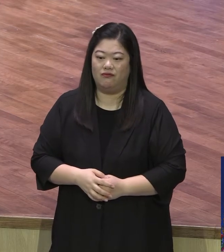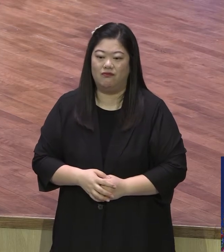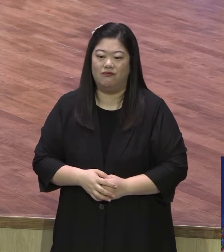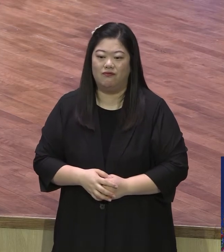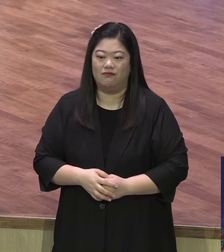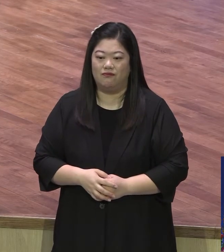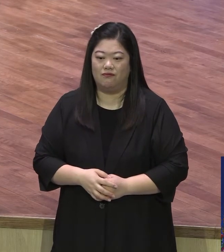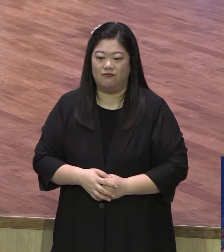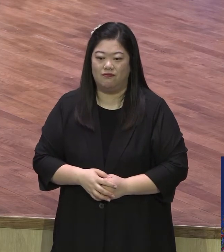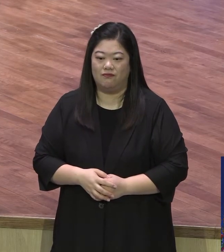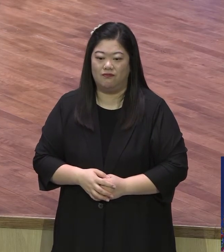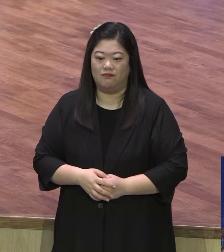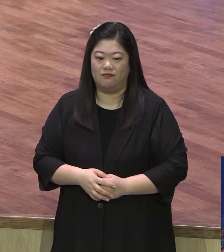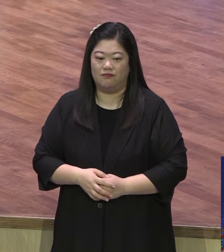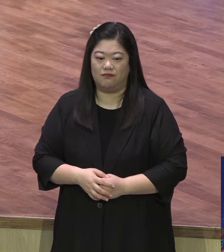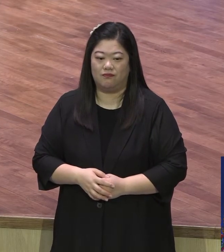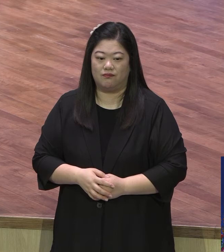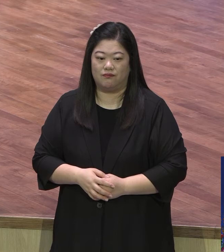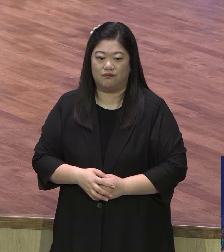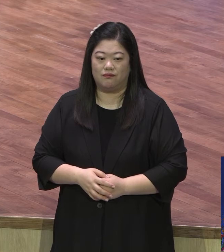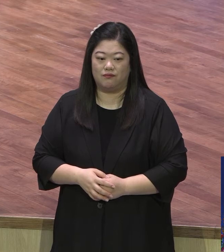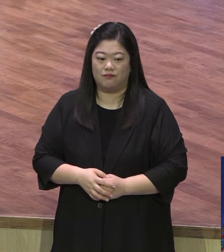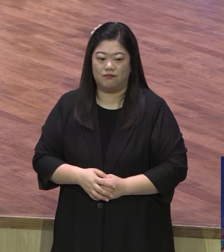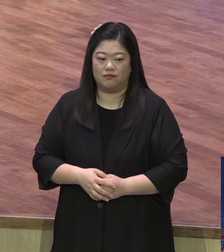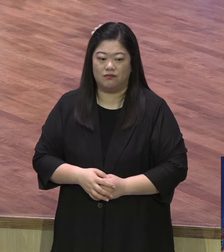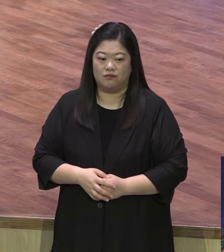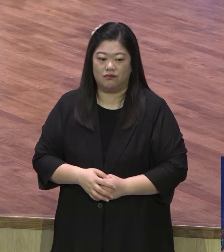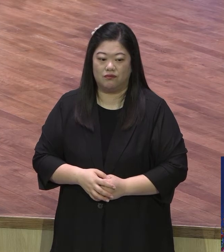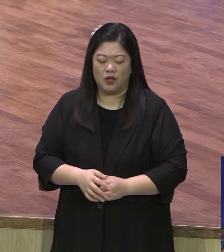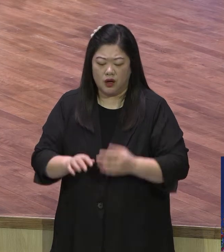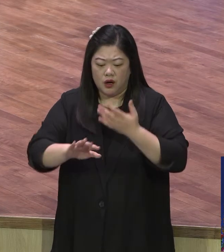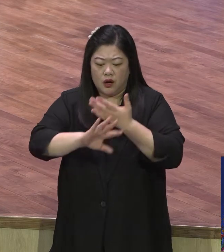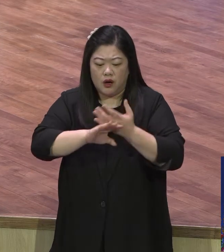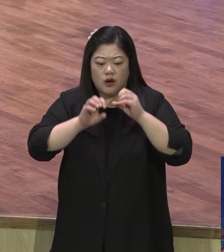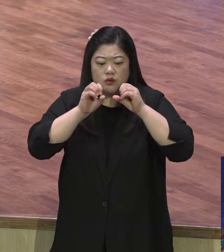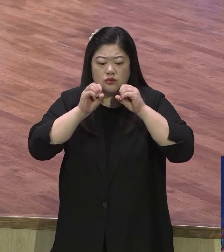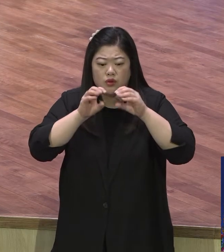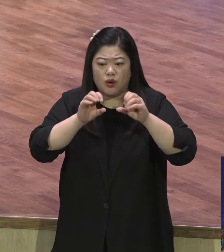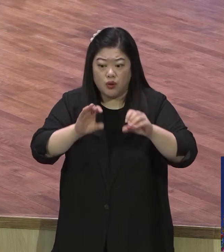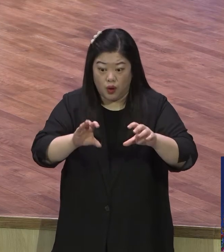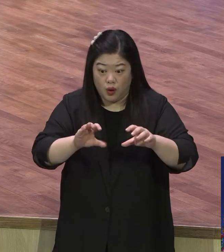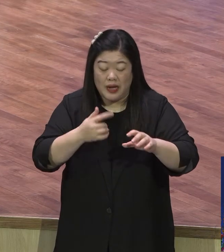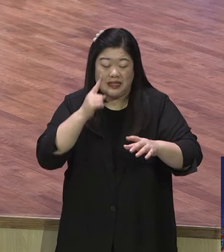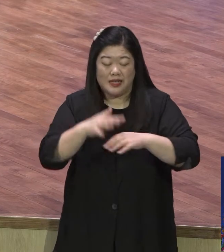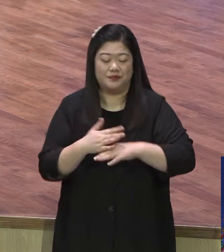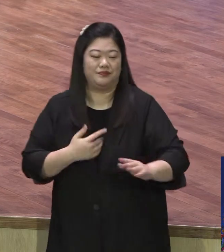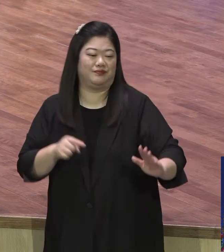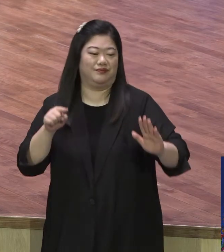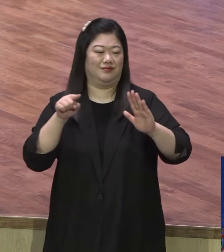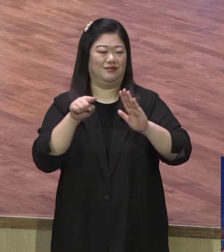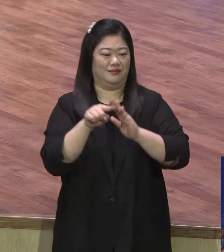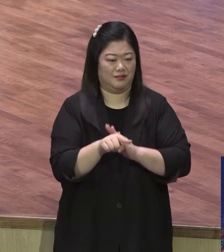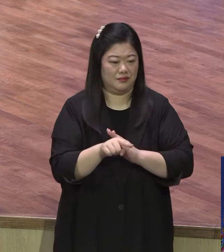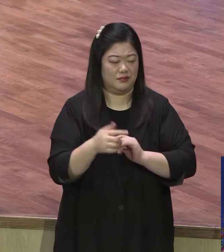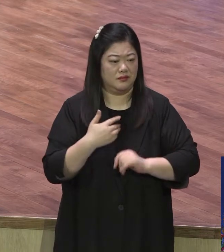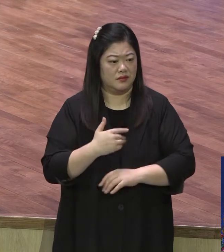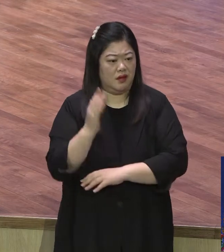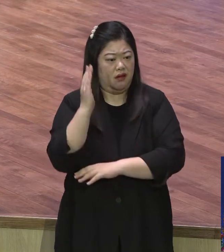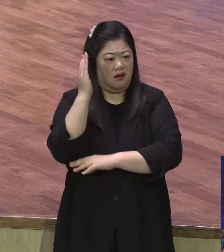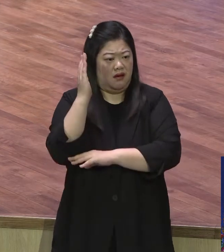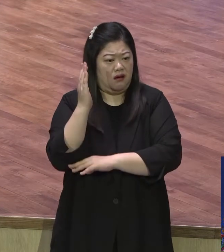왜 그러십니까 성교지가 뭐 도대체 뭐가 성교여서 뭘 이야기한단 말입니까 예수 그리스도